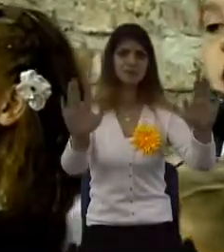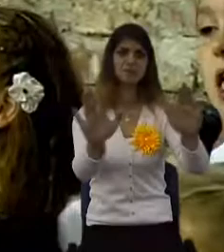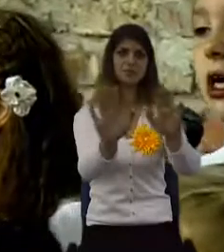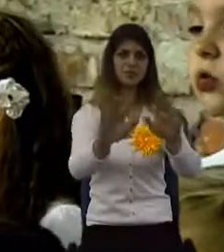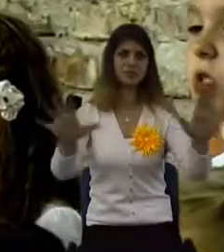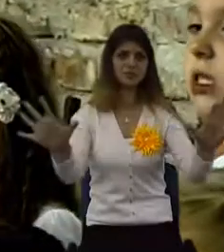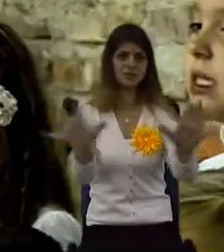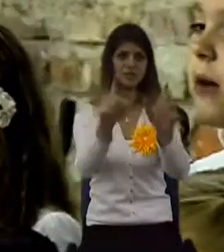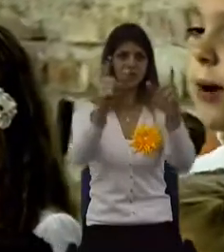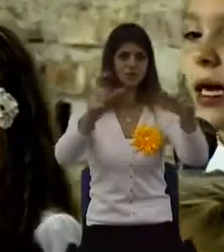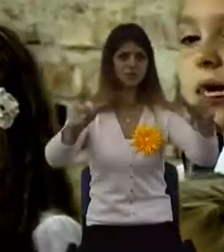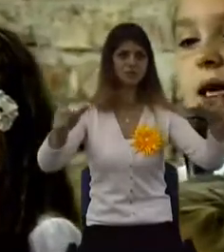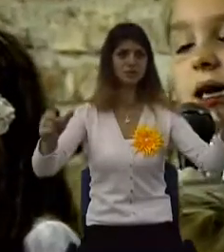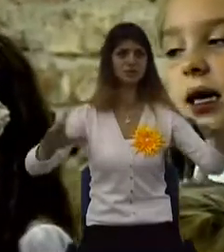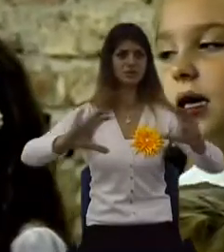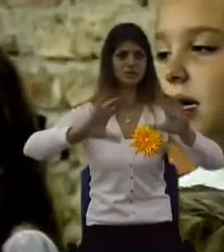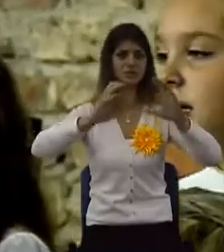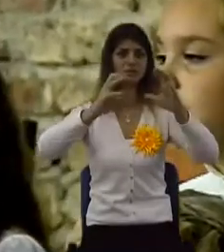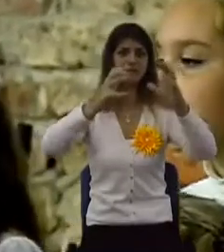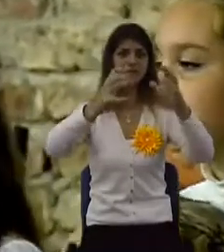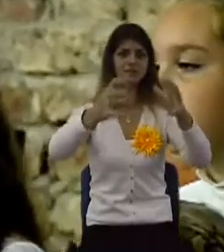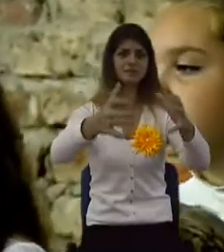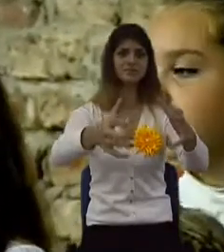Пойте все люди земли.